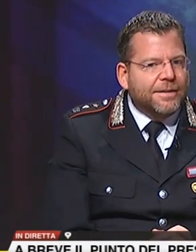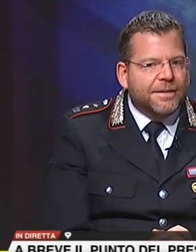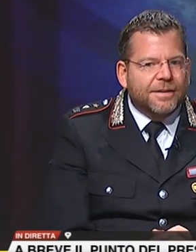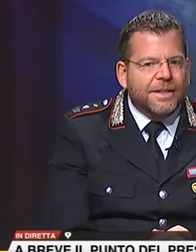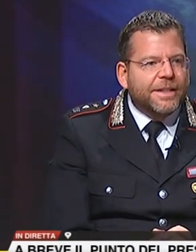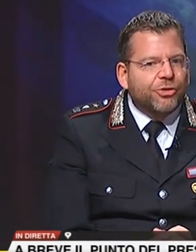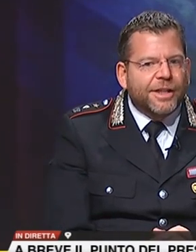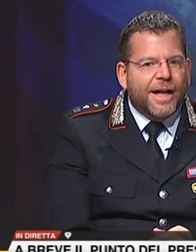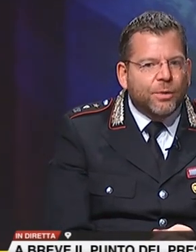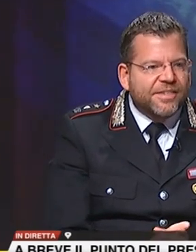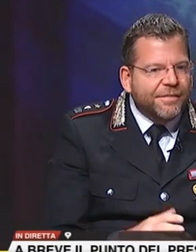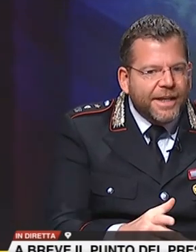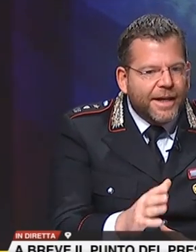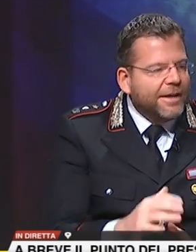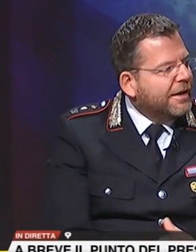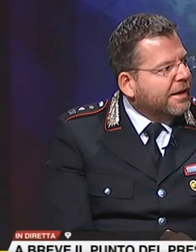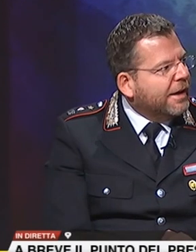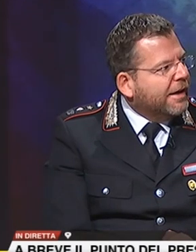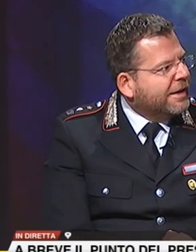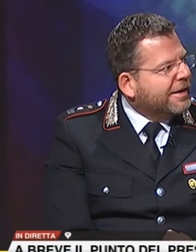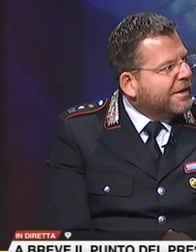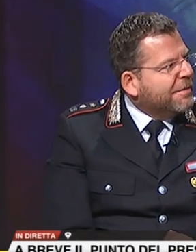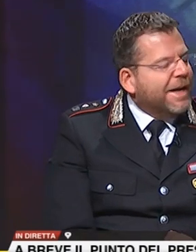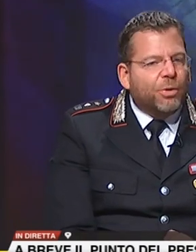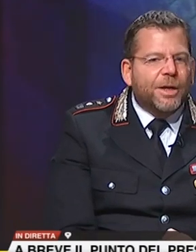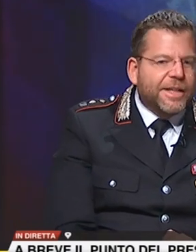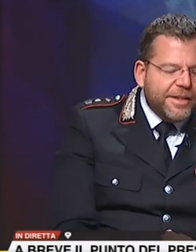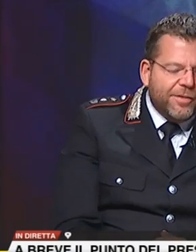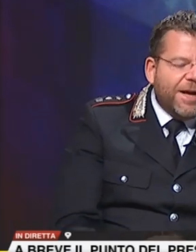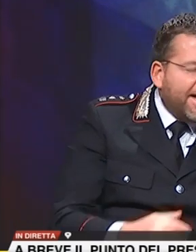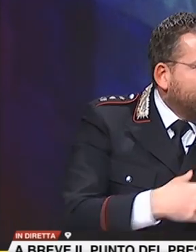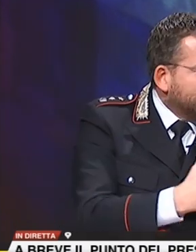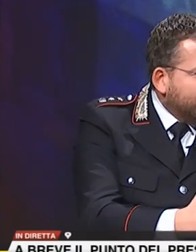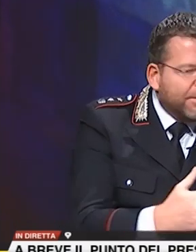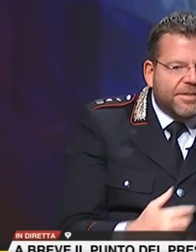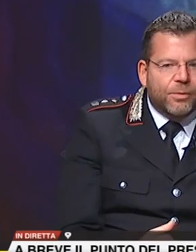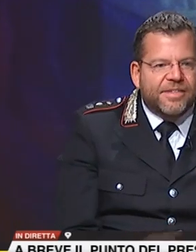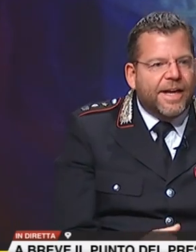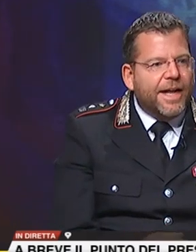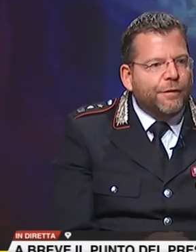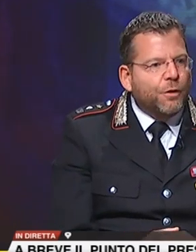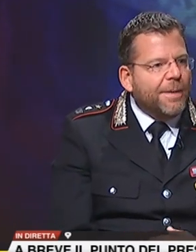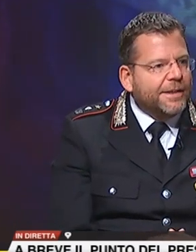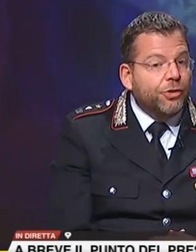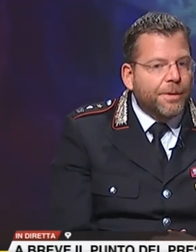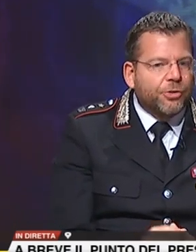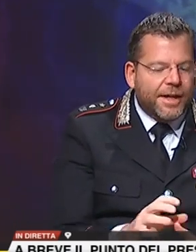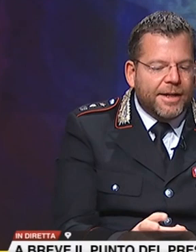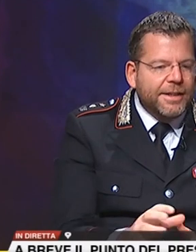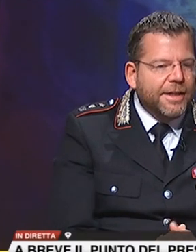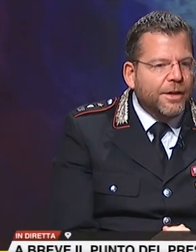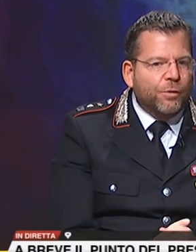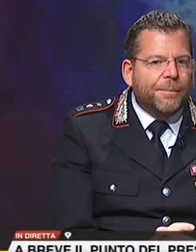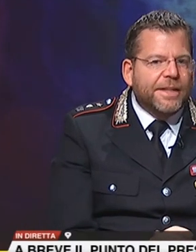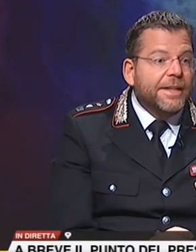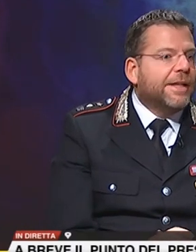a intercettare queste vie che non sono mai facile, meno tradizionali, esatto, questi canali informatici, per cercare